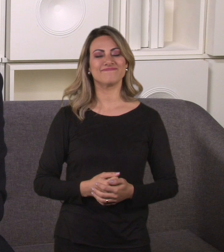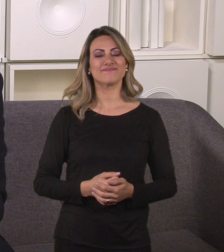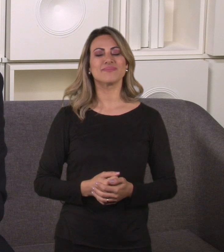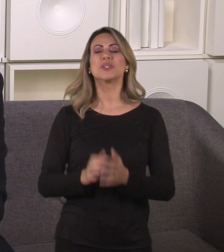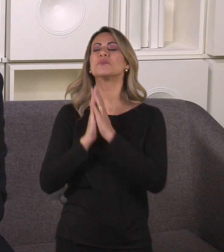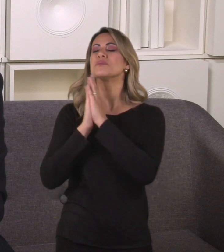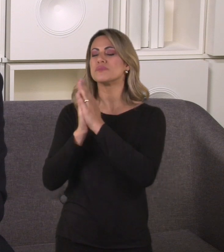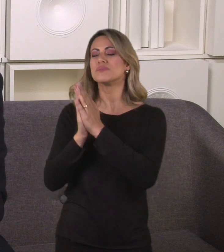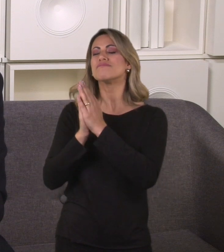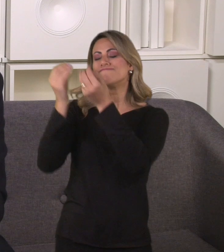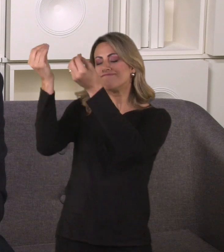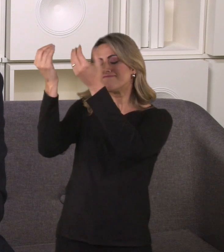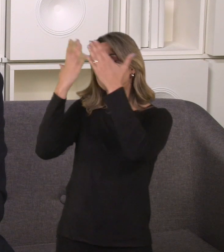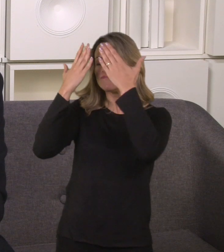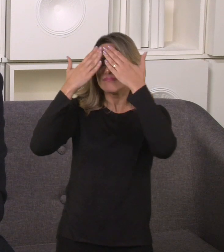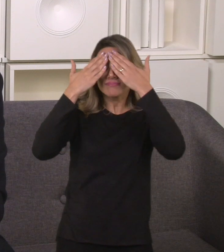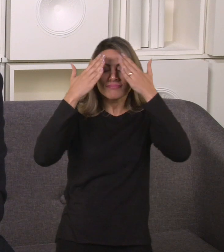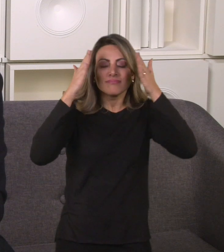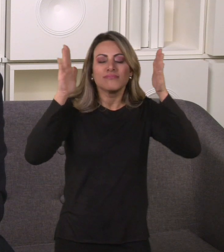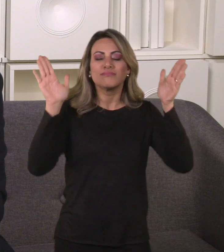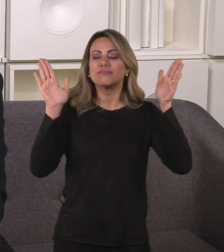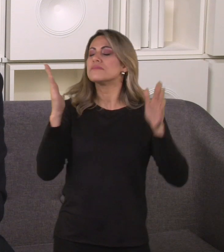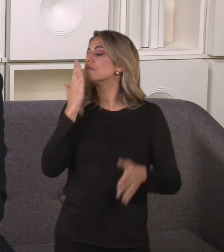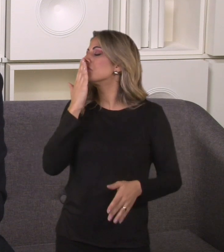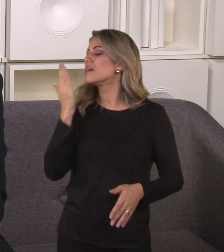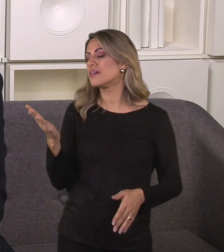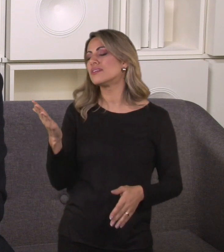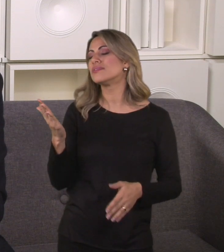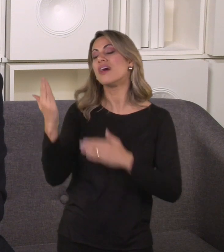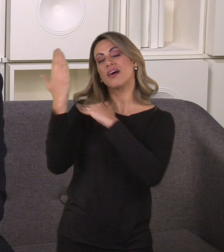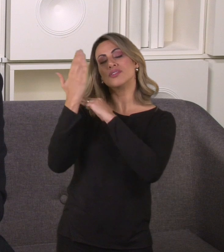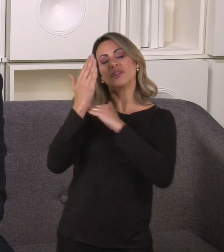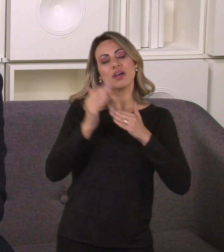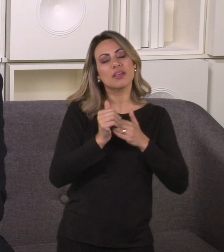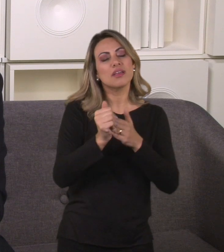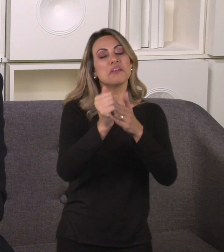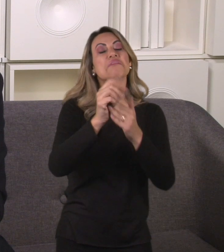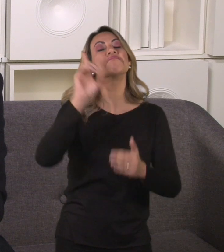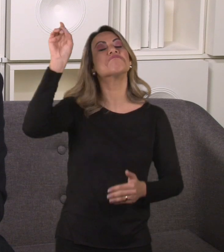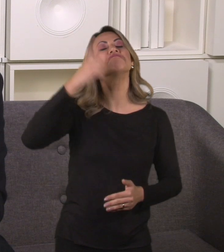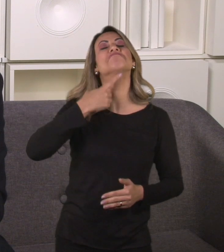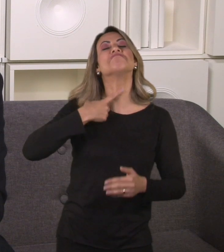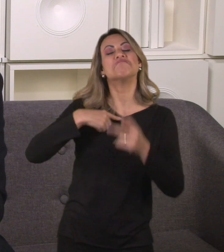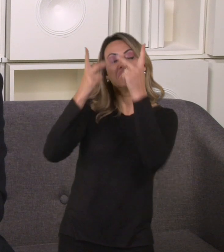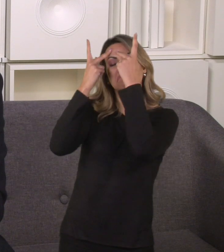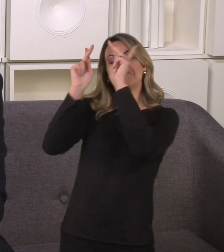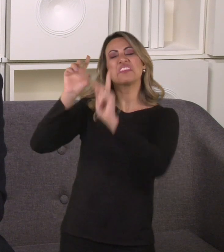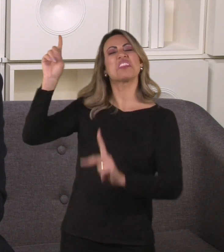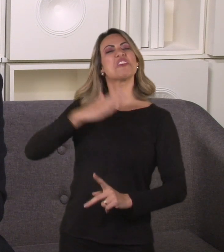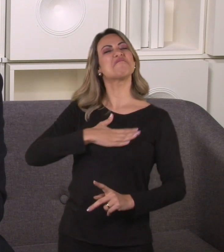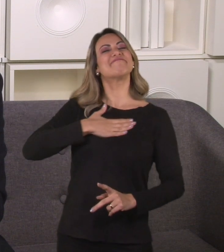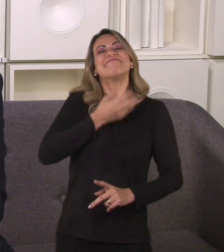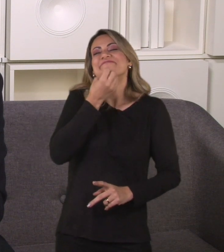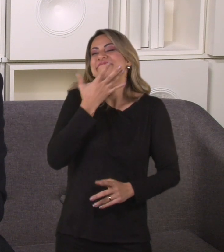Dá-nos a tua palavra, nós te pedimos, e guia-nos à vontade boa, perfeita e